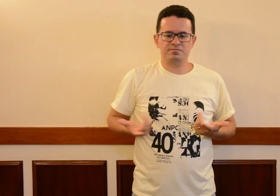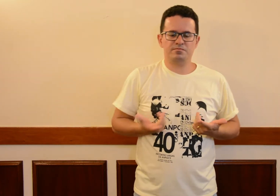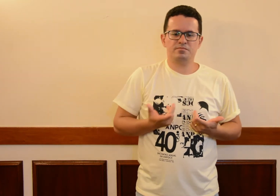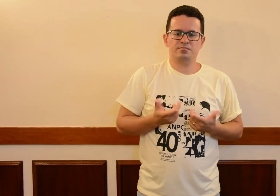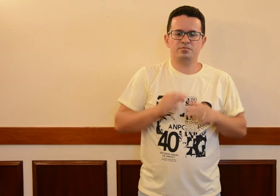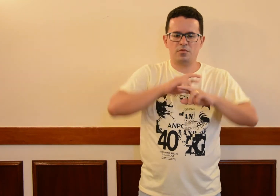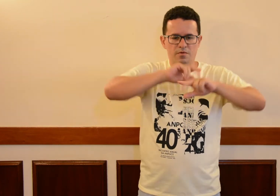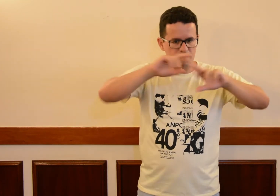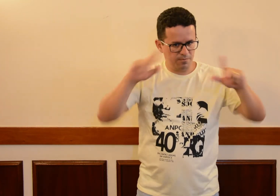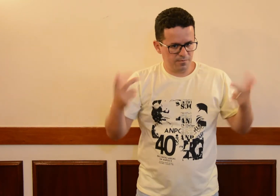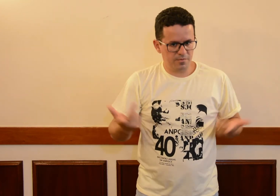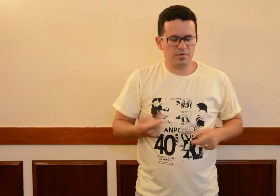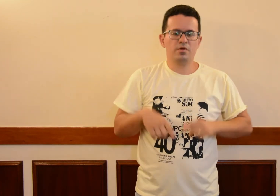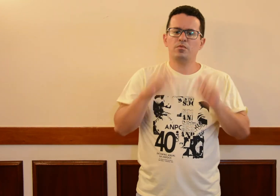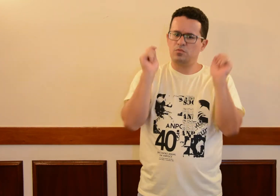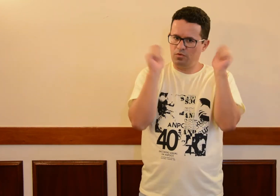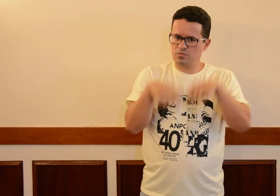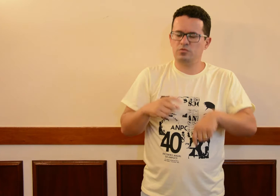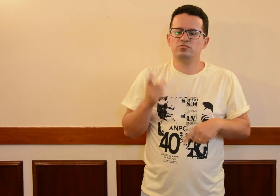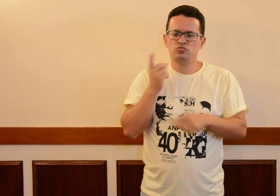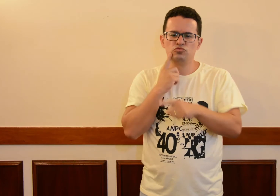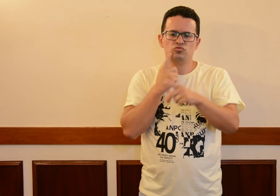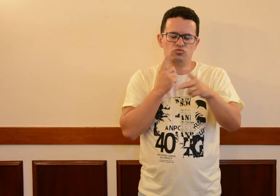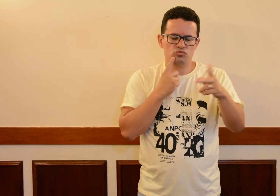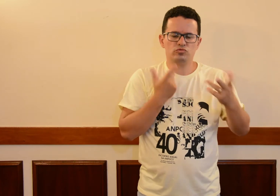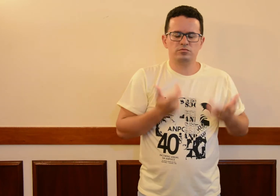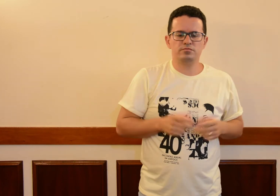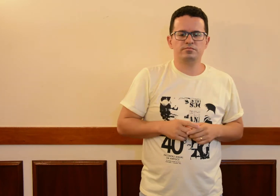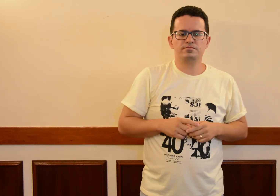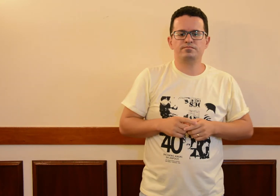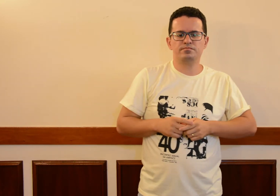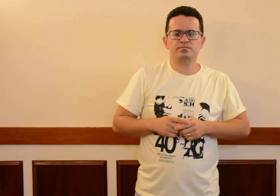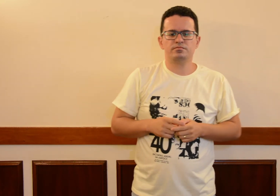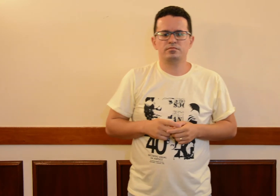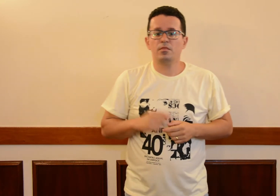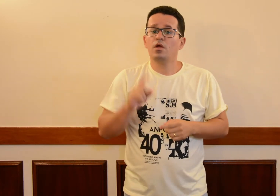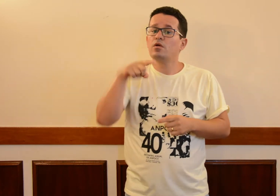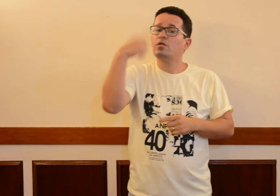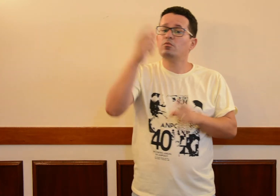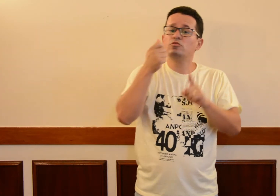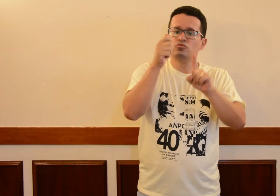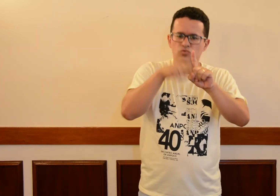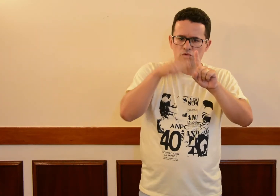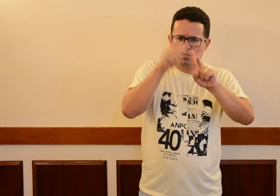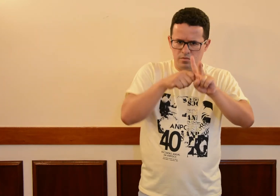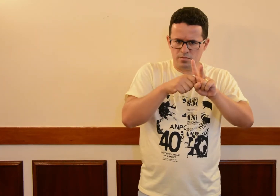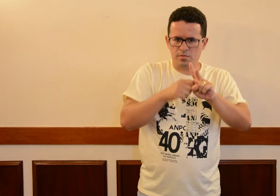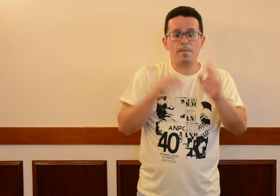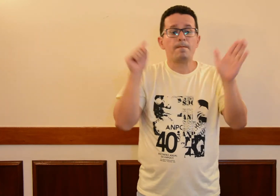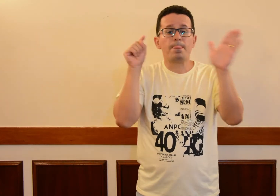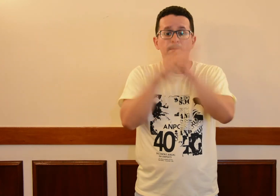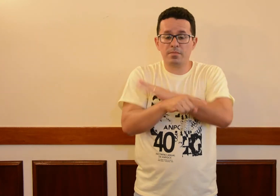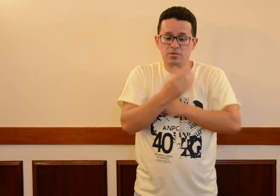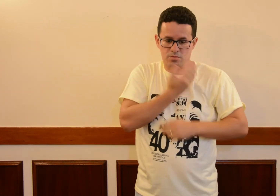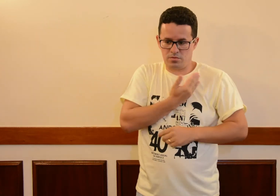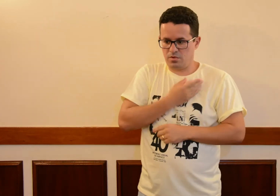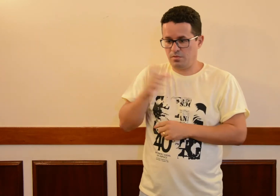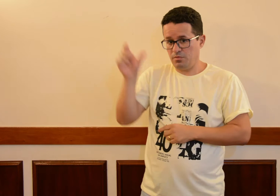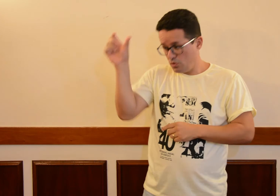diferença podem ter no cotidiano laboral. Depois de uns 2 meses, perguntei para um colega de Tomás como que ele estava no